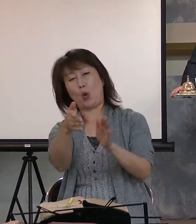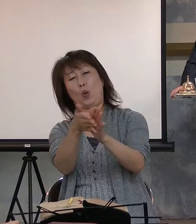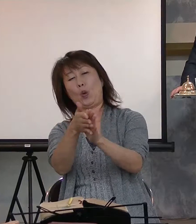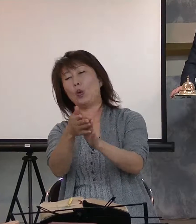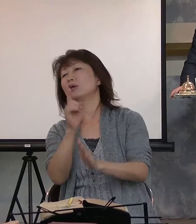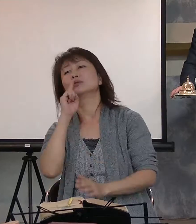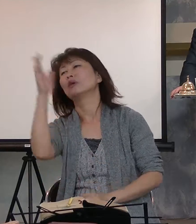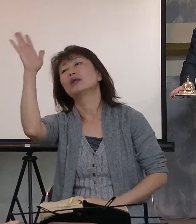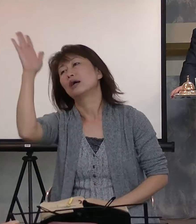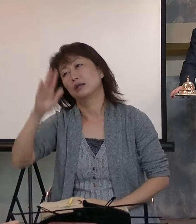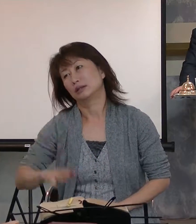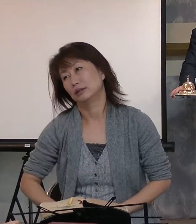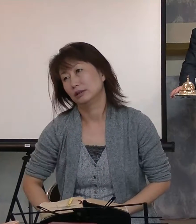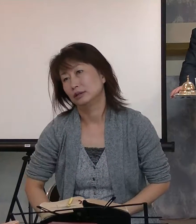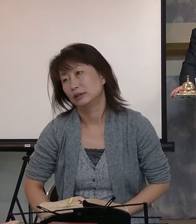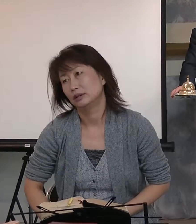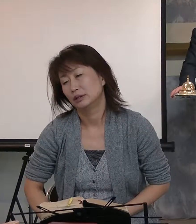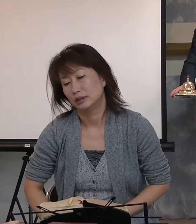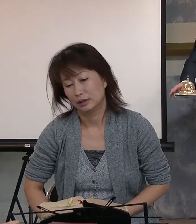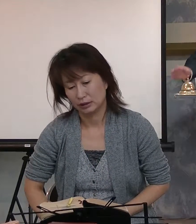した。